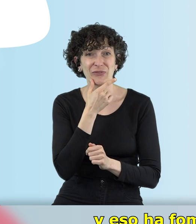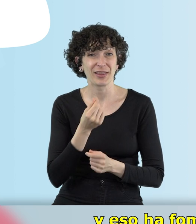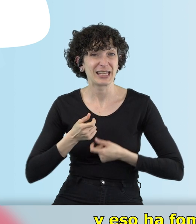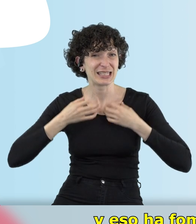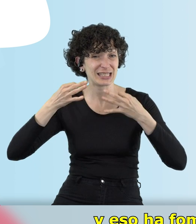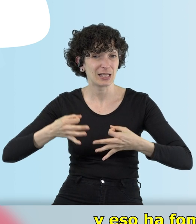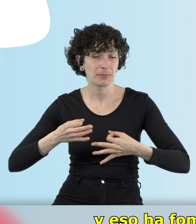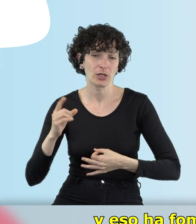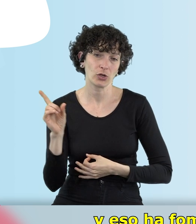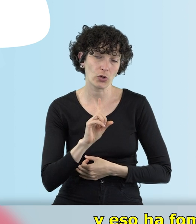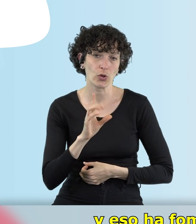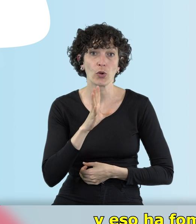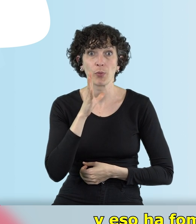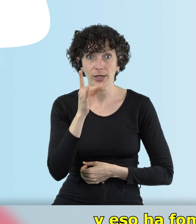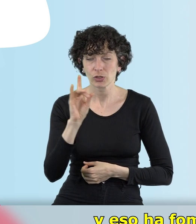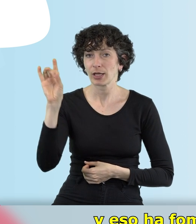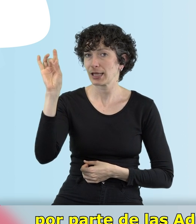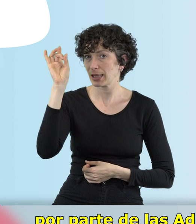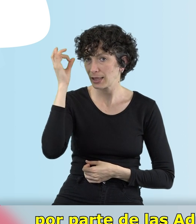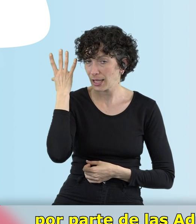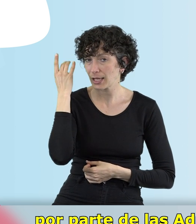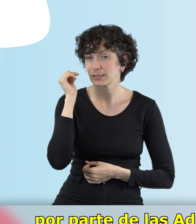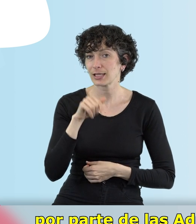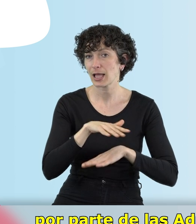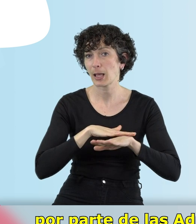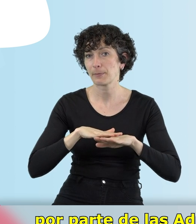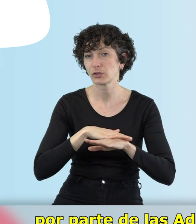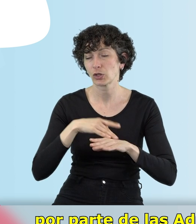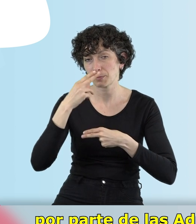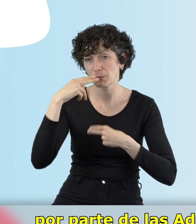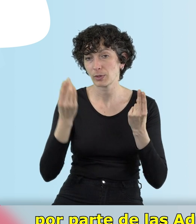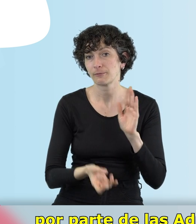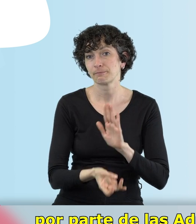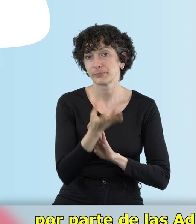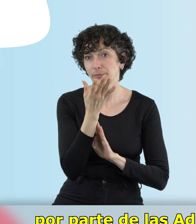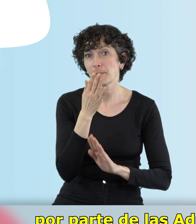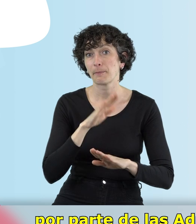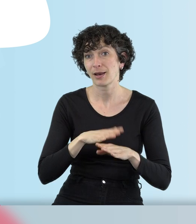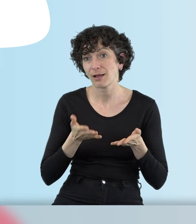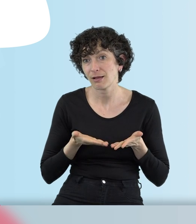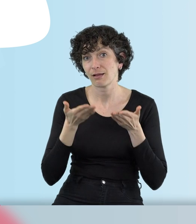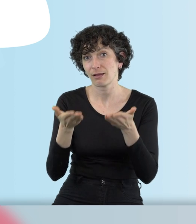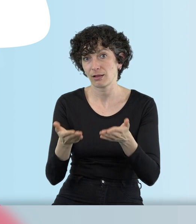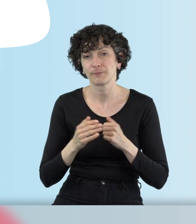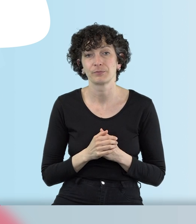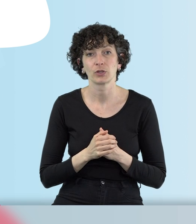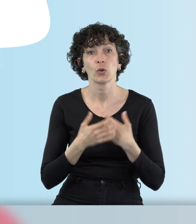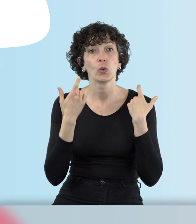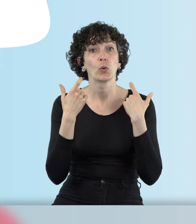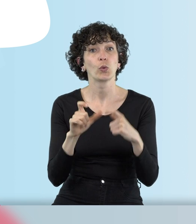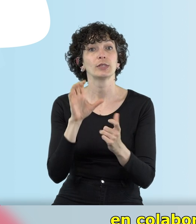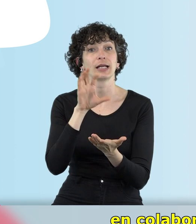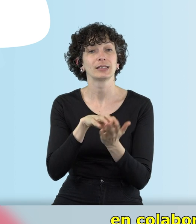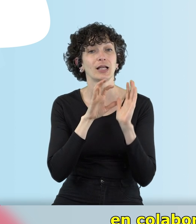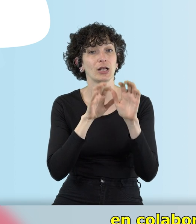eso ha fomentado que existan iniciativas por parte de las administraciones públicas para favorecerlas. La Junta de Castilla